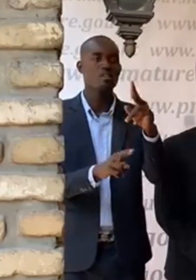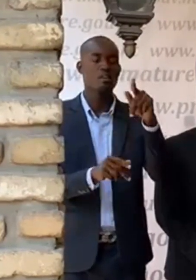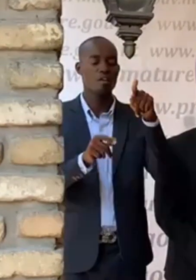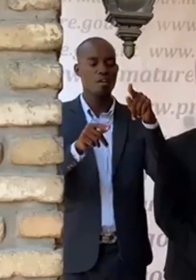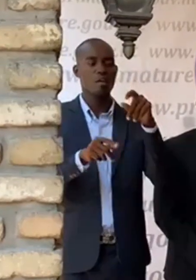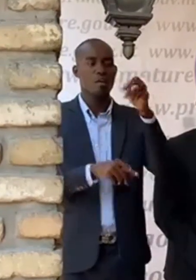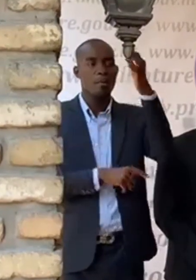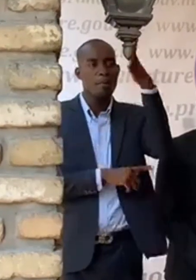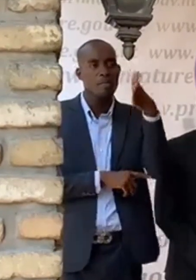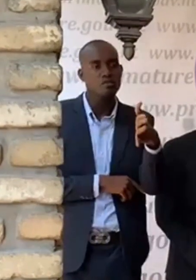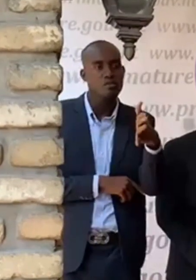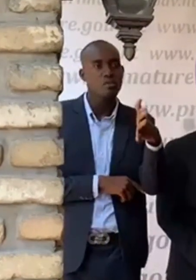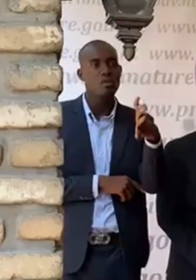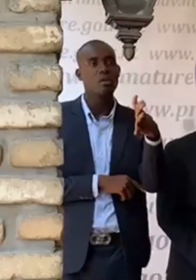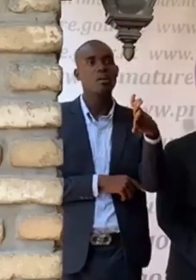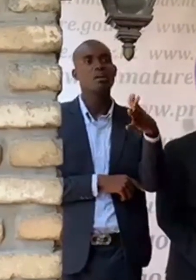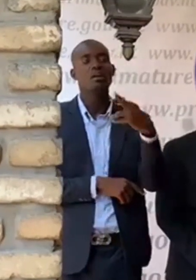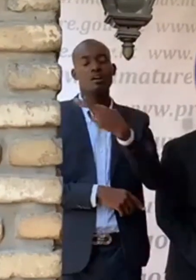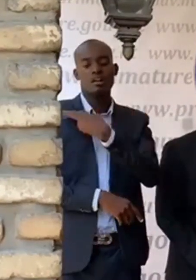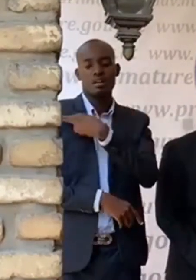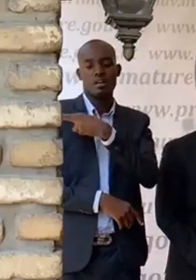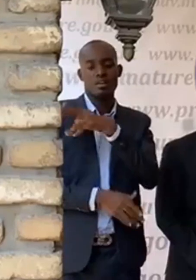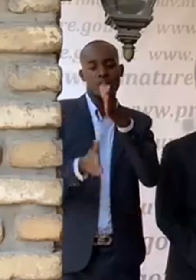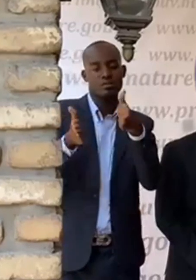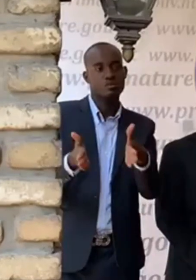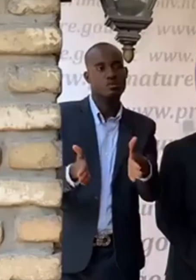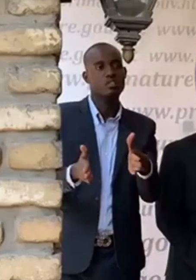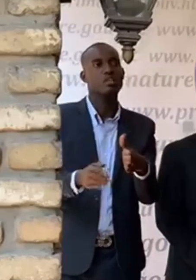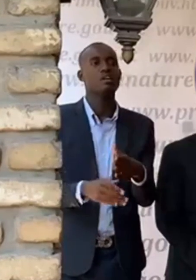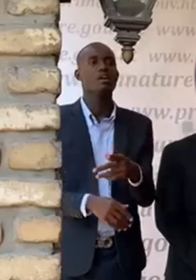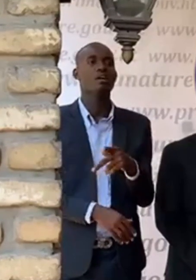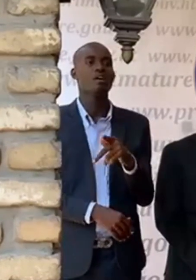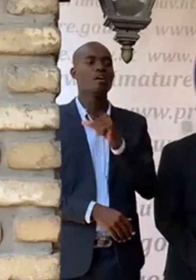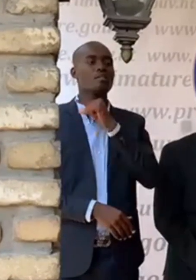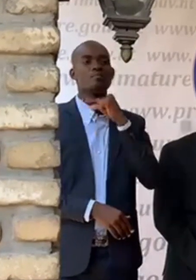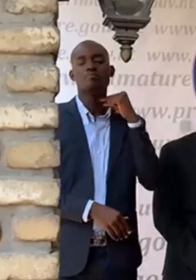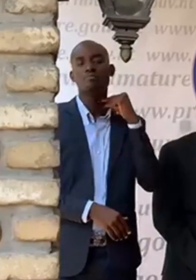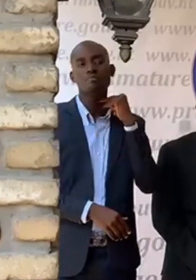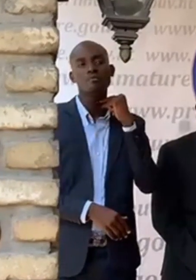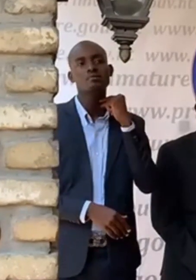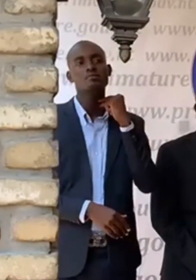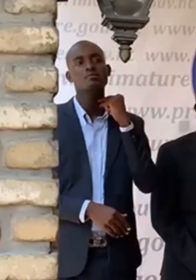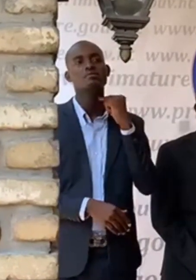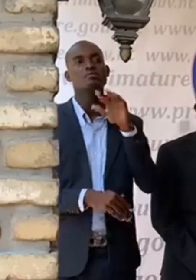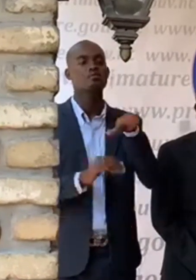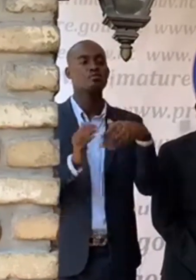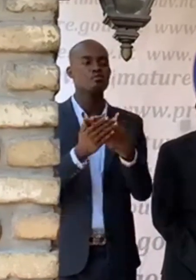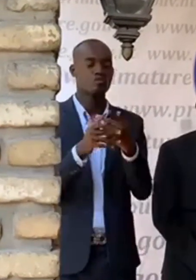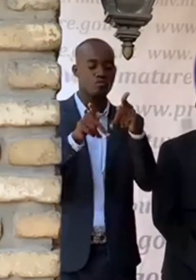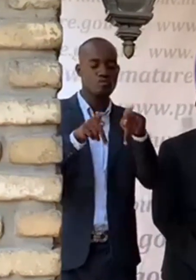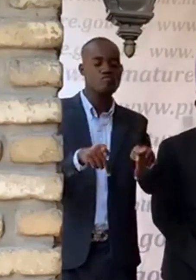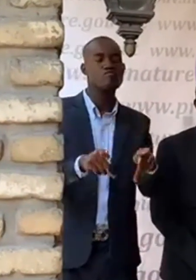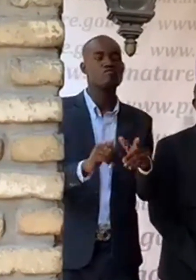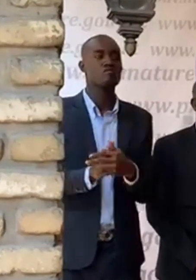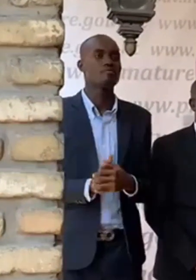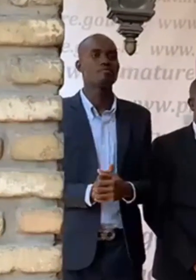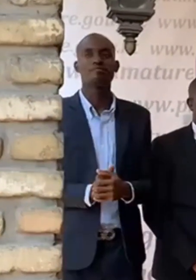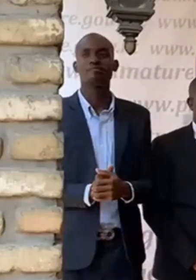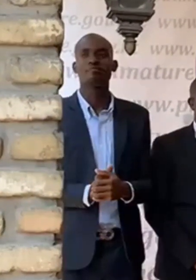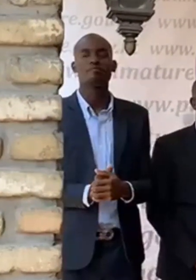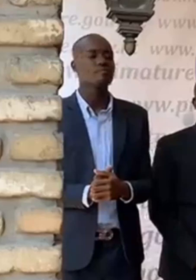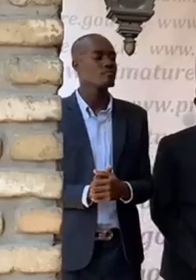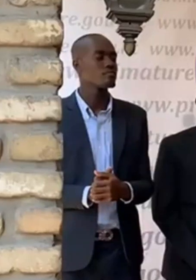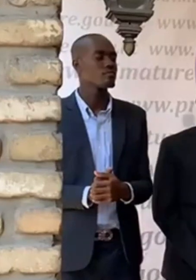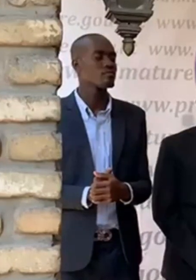une question et une analyse qui n'a poté, nous souvent ouais à clair que président Jovenel Moïse toujours besoin